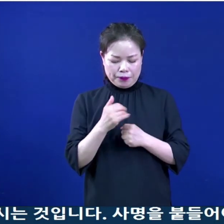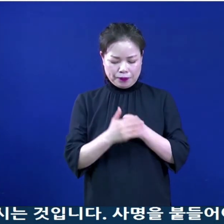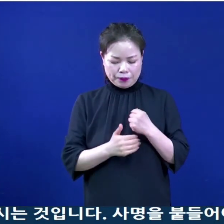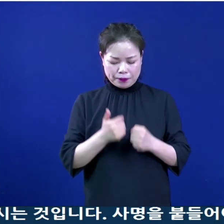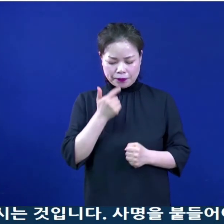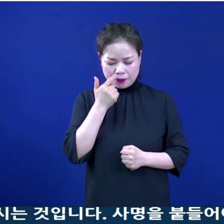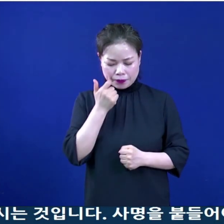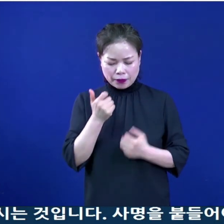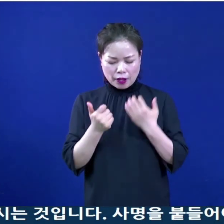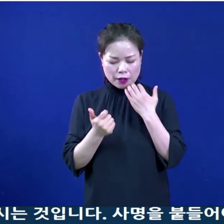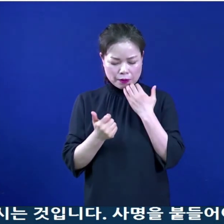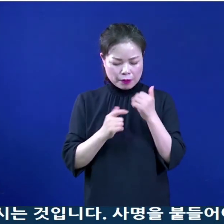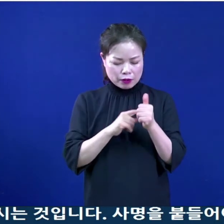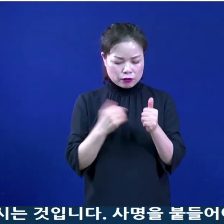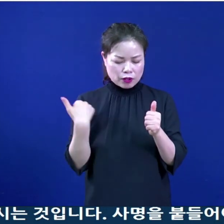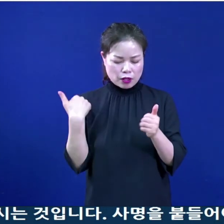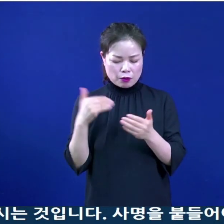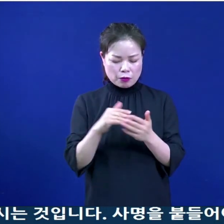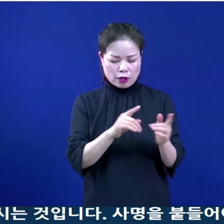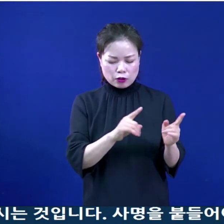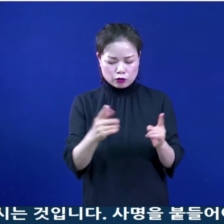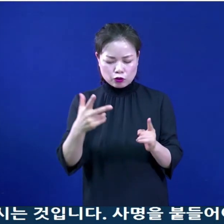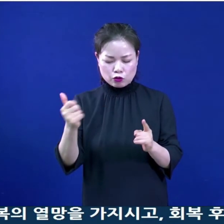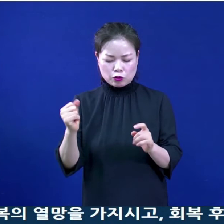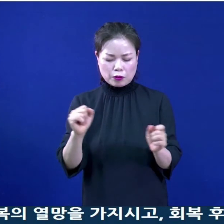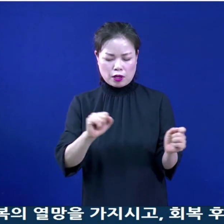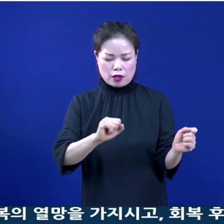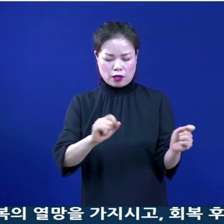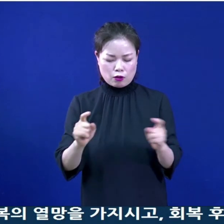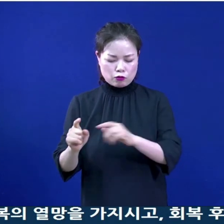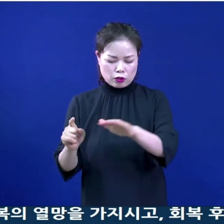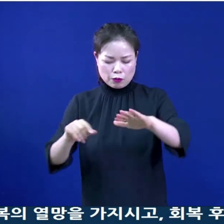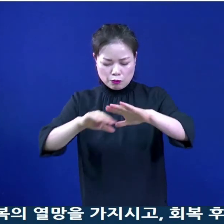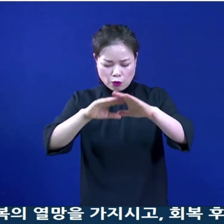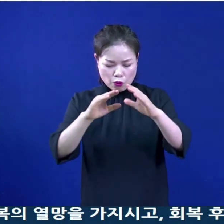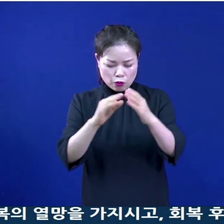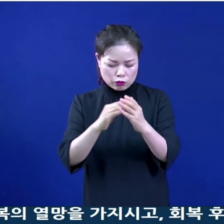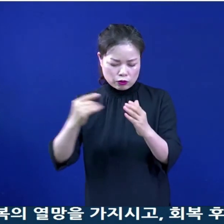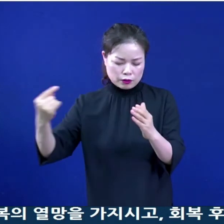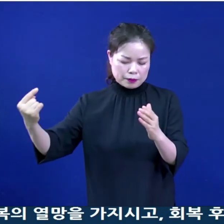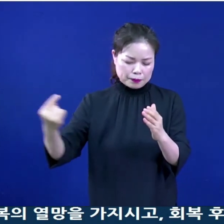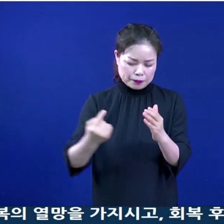하나님, 베드로를 회복시켰던 주님의 회복이 우리 모두에게 임하게